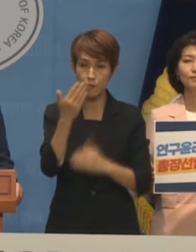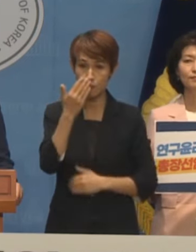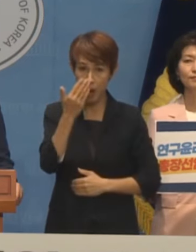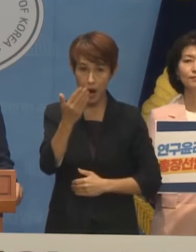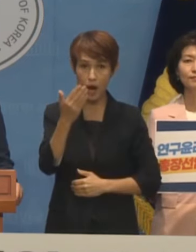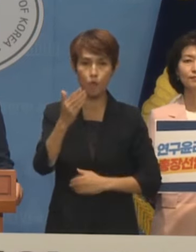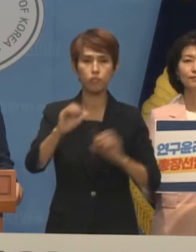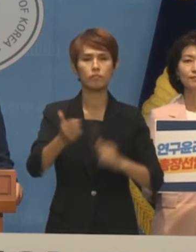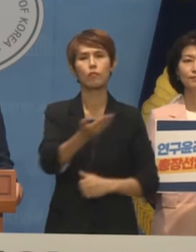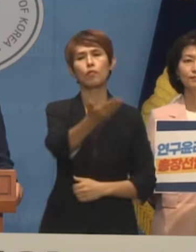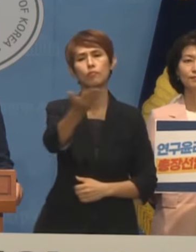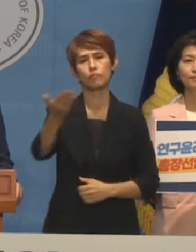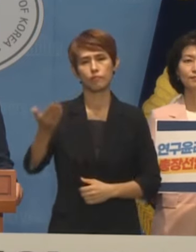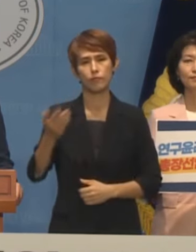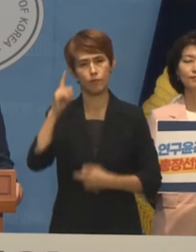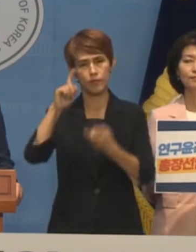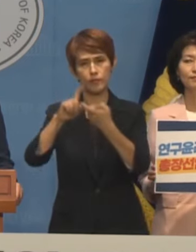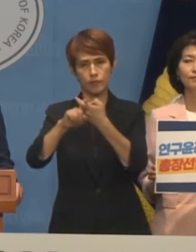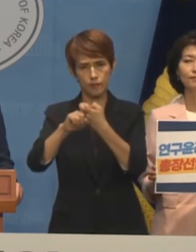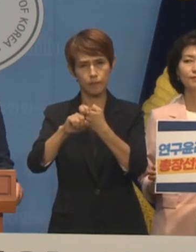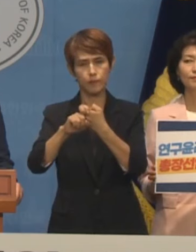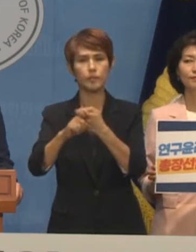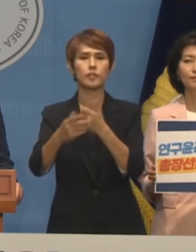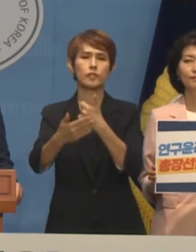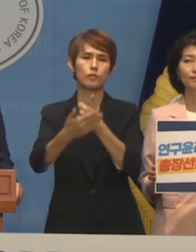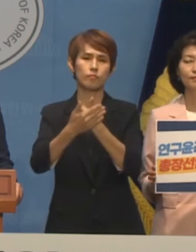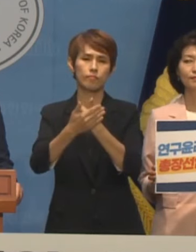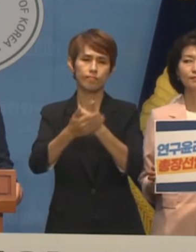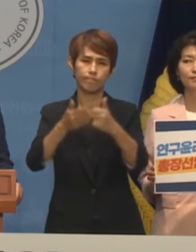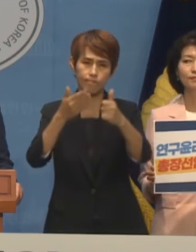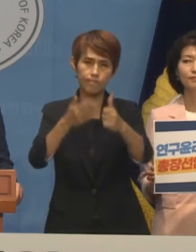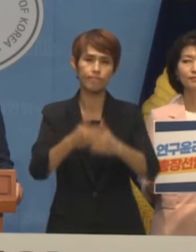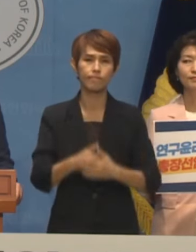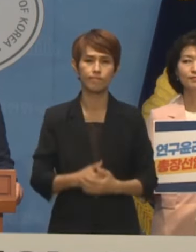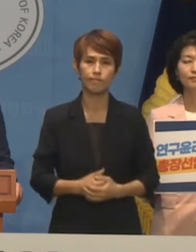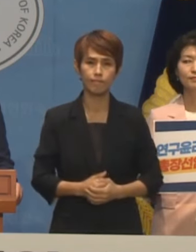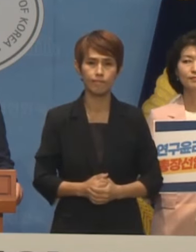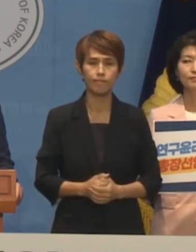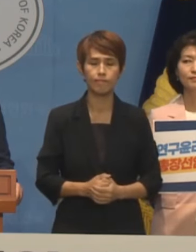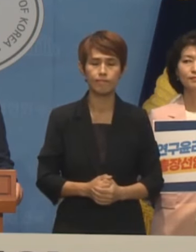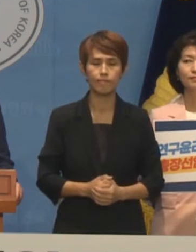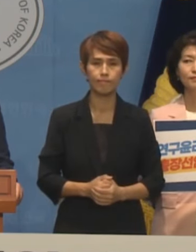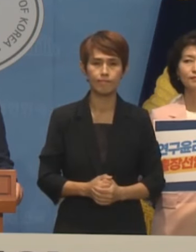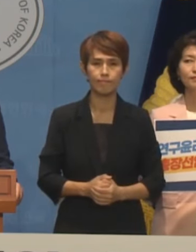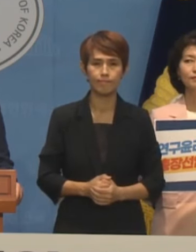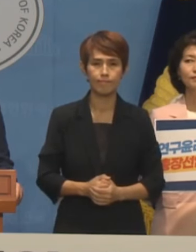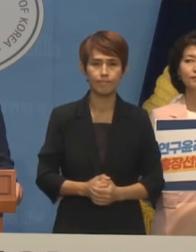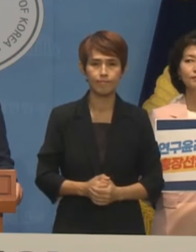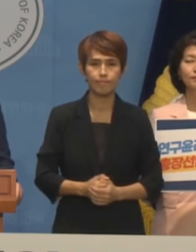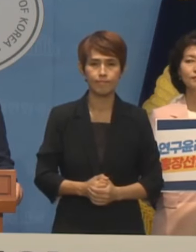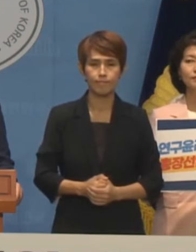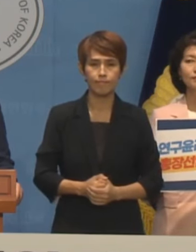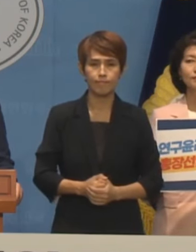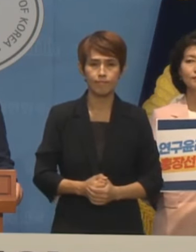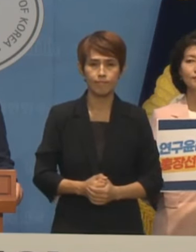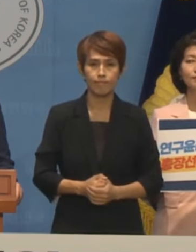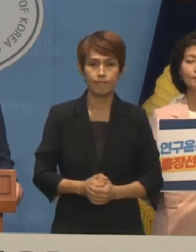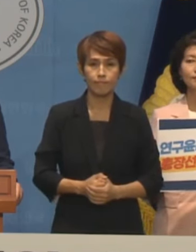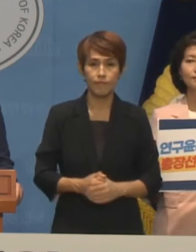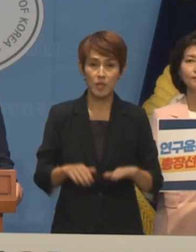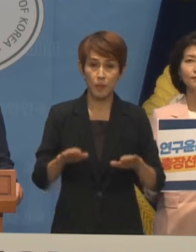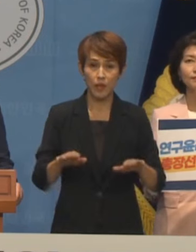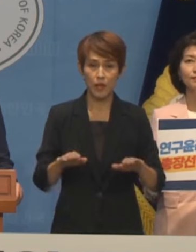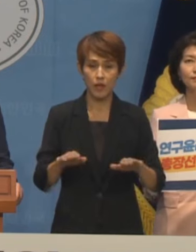온 국민들께서 관심과 지원을 아끼지 말아주실 것을 간곡히 부탁드립니다. 특히